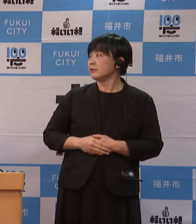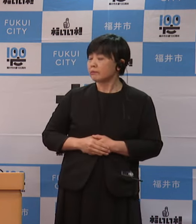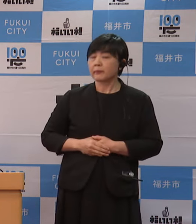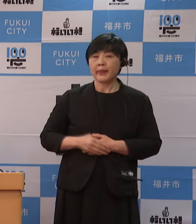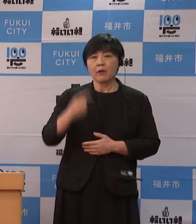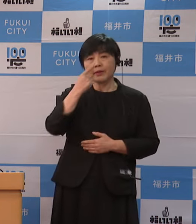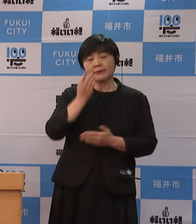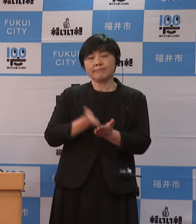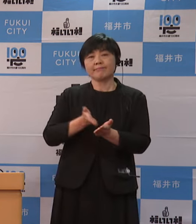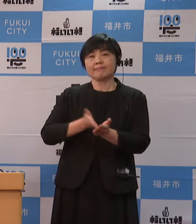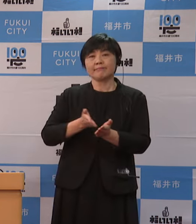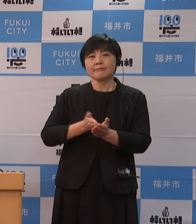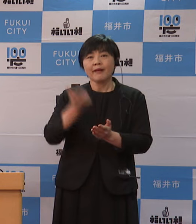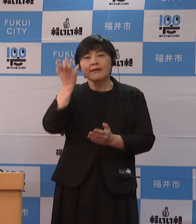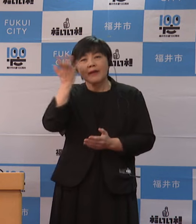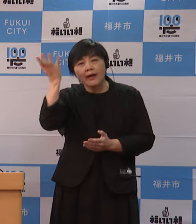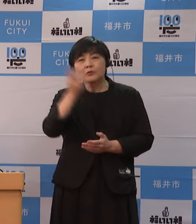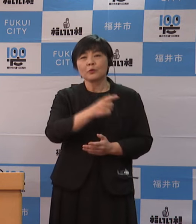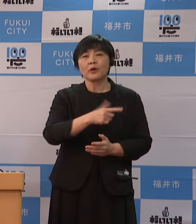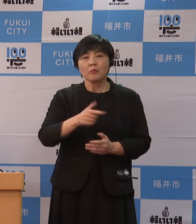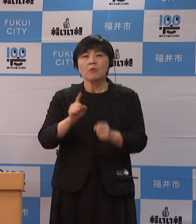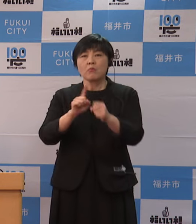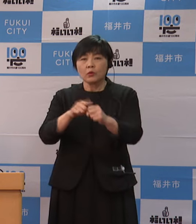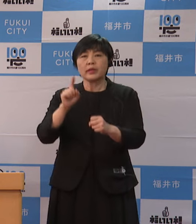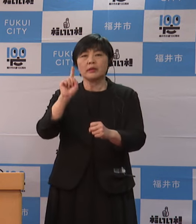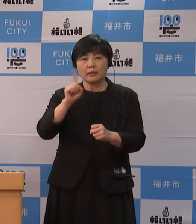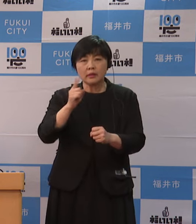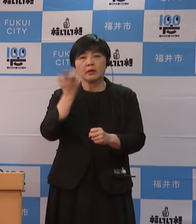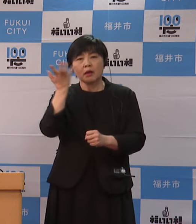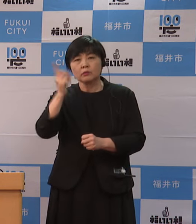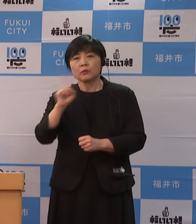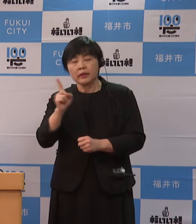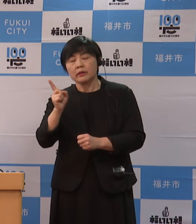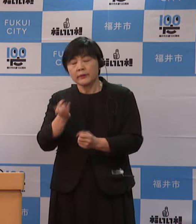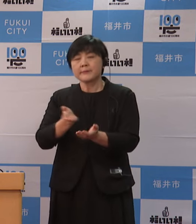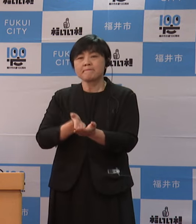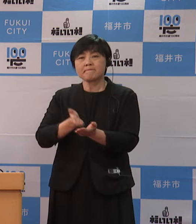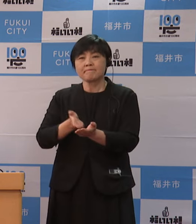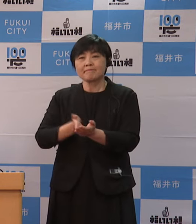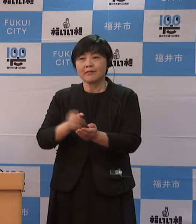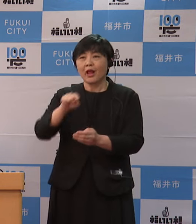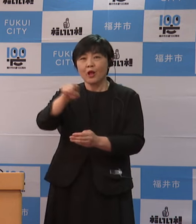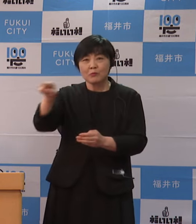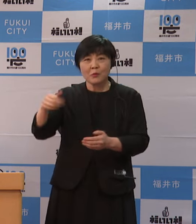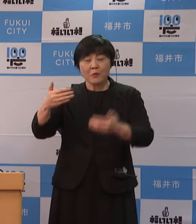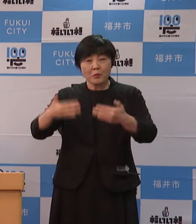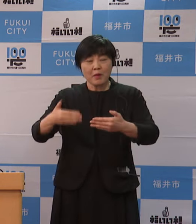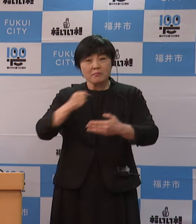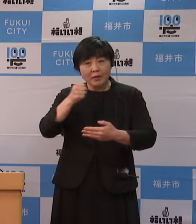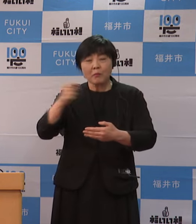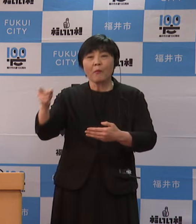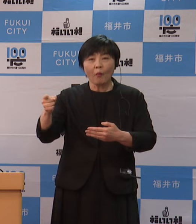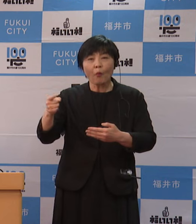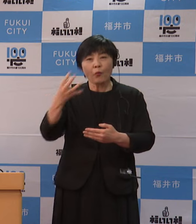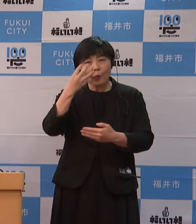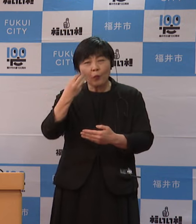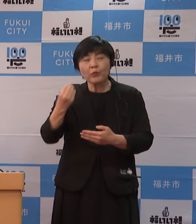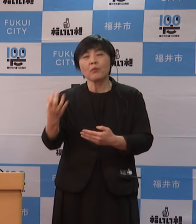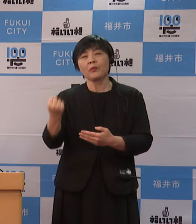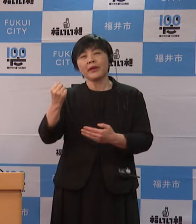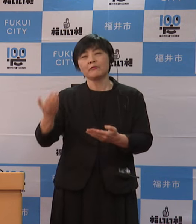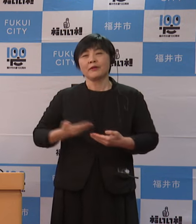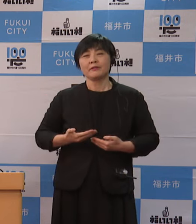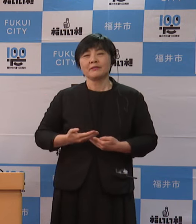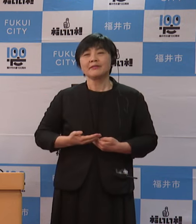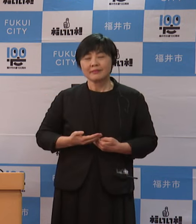ラン氏の感想とかですね、そういったこともつまりマスコミさんもかなり興味を持っていただいているということも